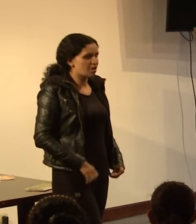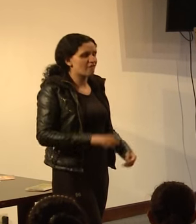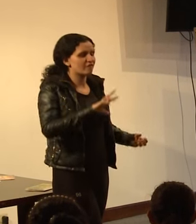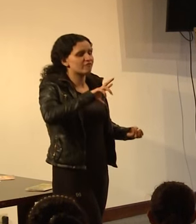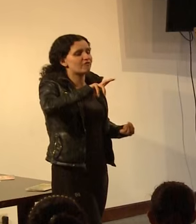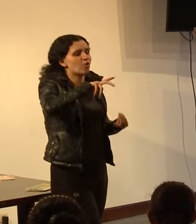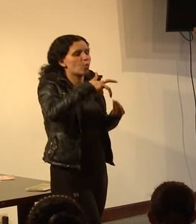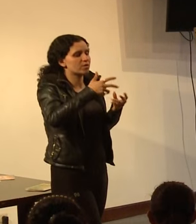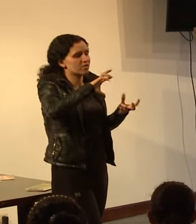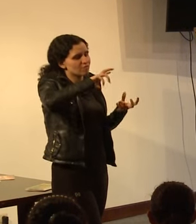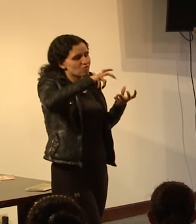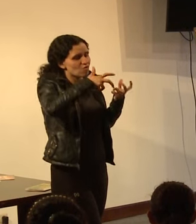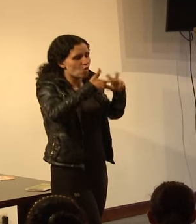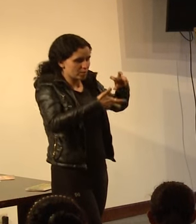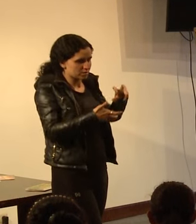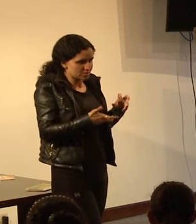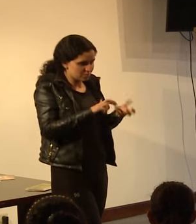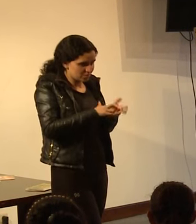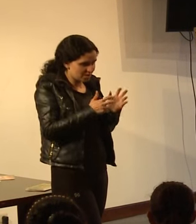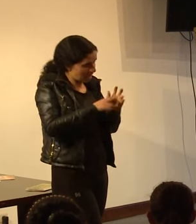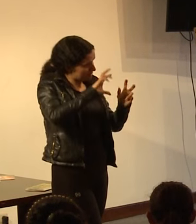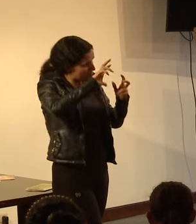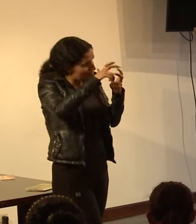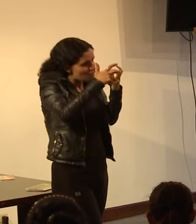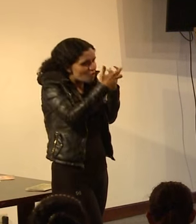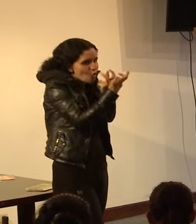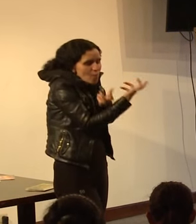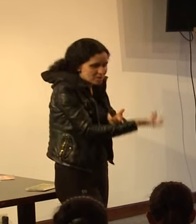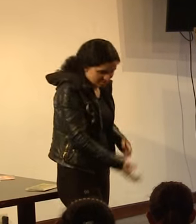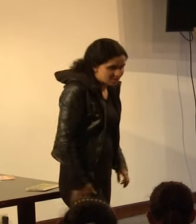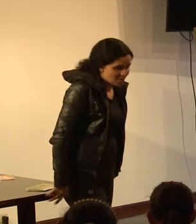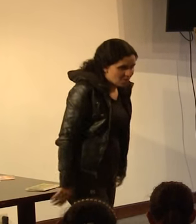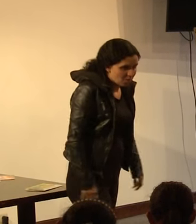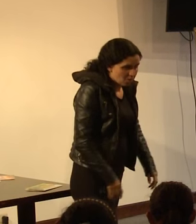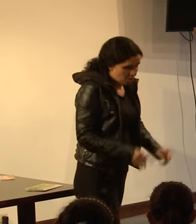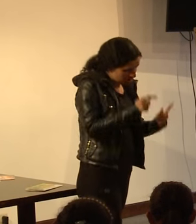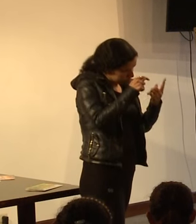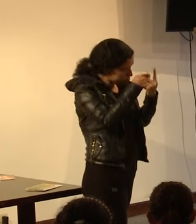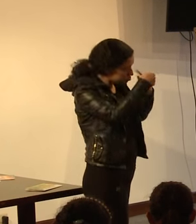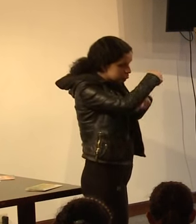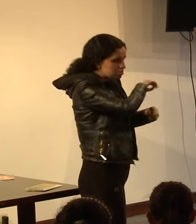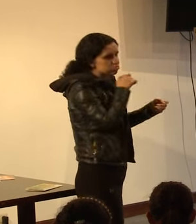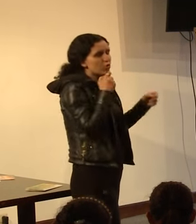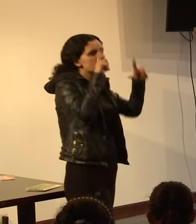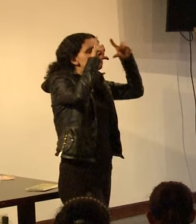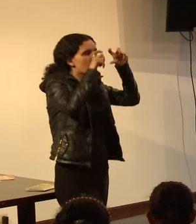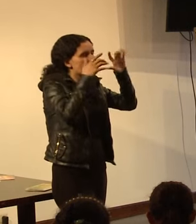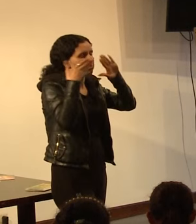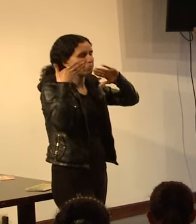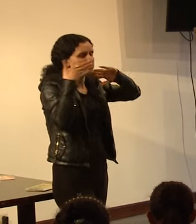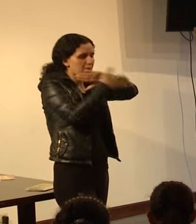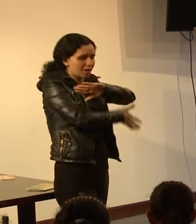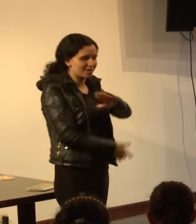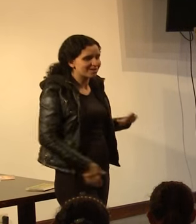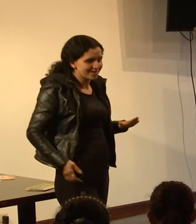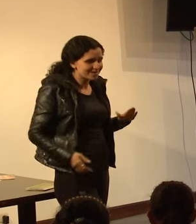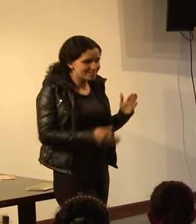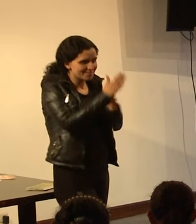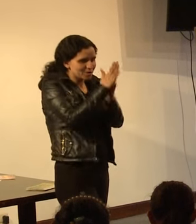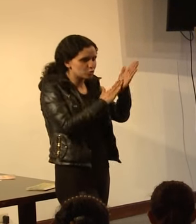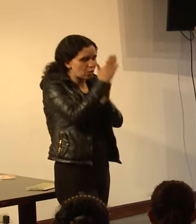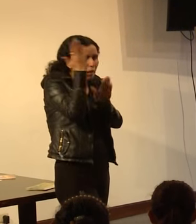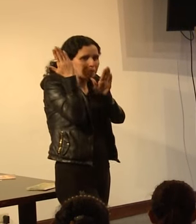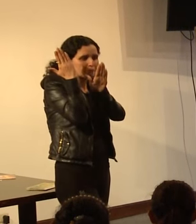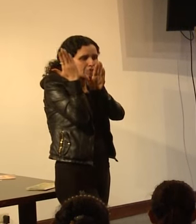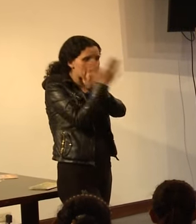El volumen. O sea, tengo cuerpo. Soy tridimensional, tengo 360 grados. Es el espacio, el volumen. Ese es el elemento sustancial de la